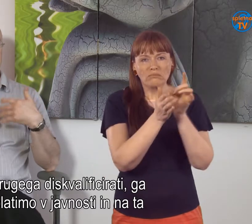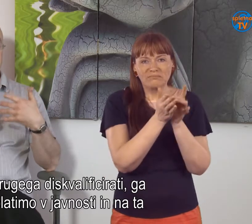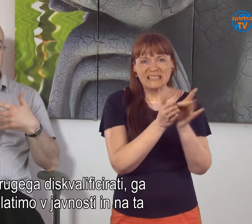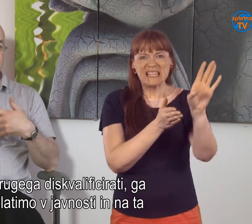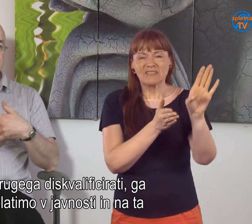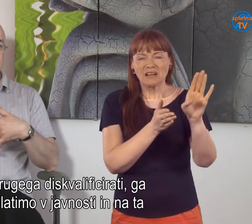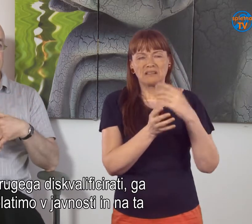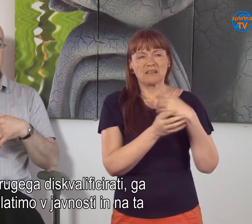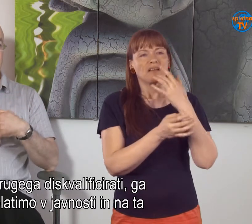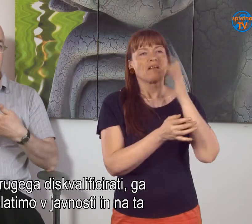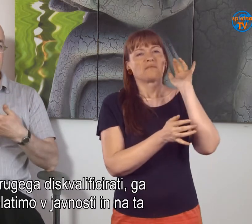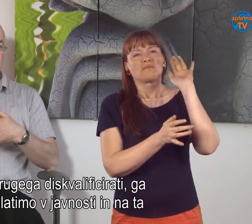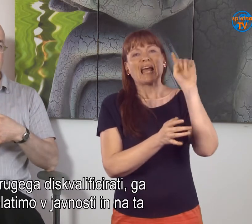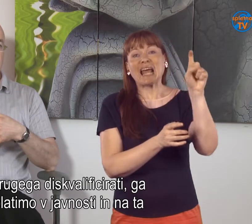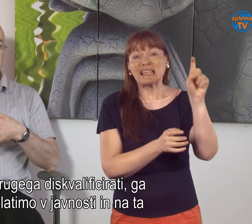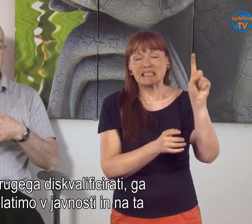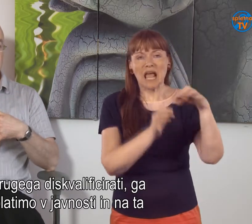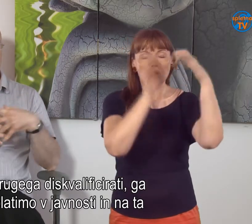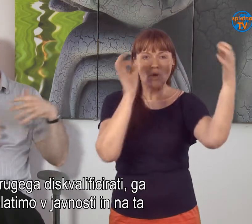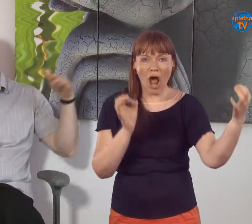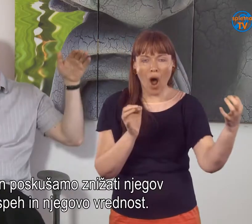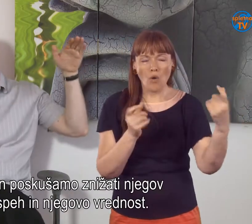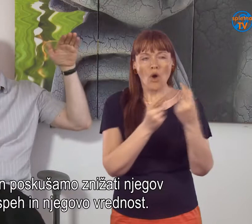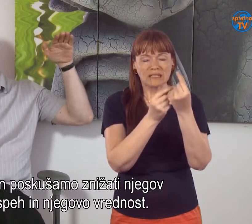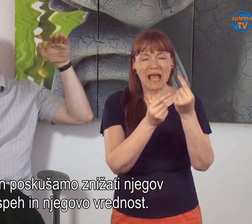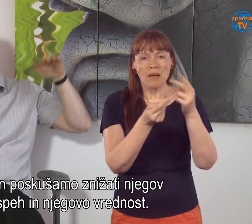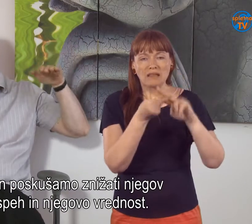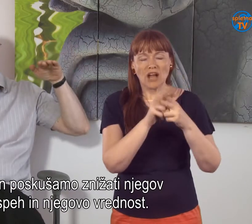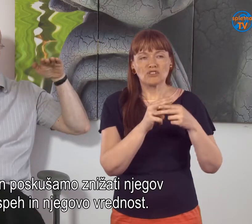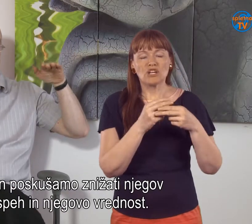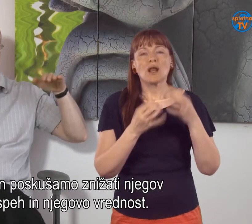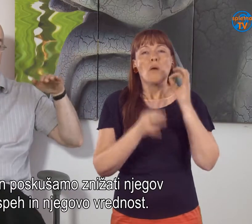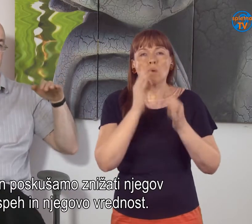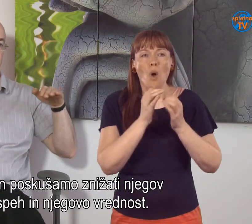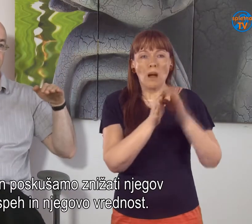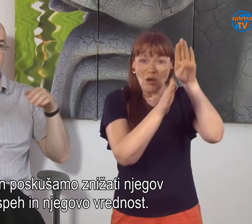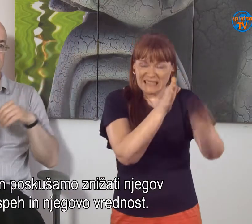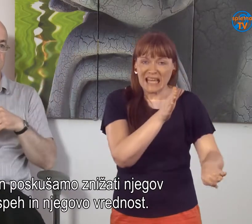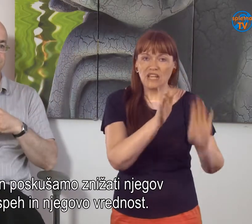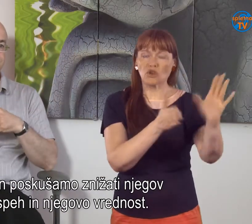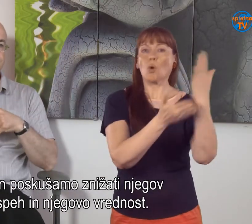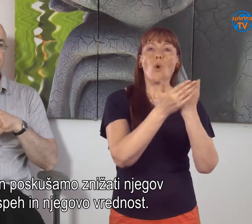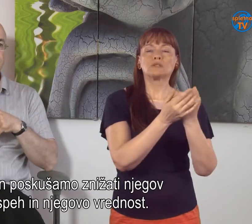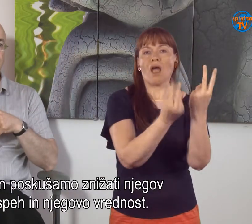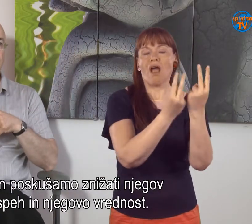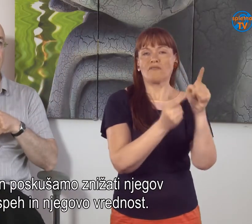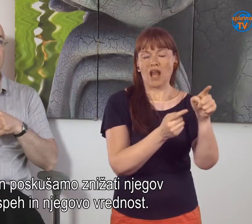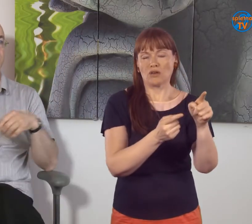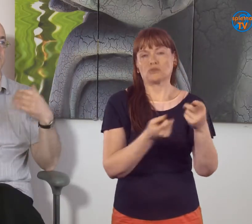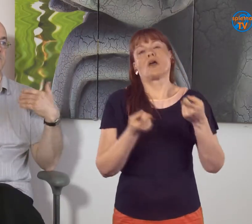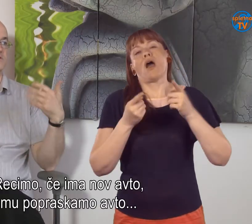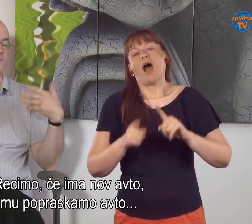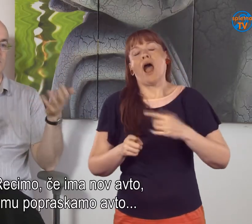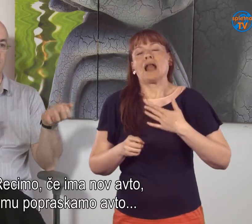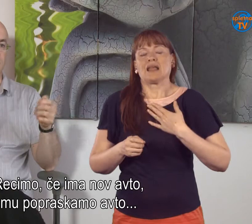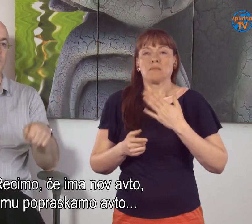drugega diskvalificirati, ga blatimo v javnosti in na ta način skušamo znižati njegov uspeh in njegovo vrednost. Ali,